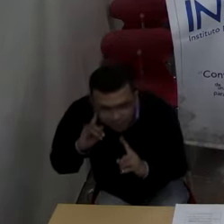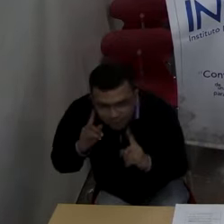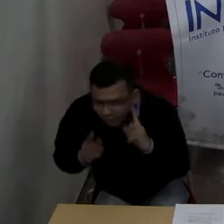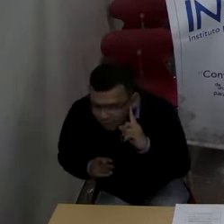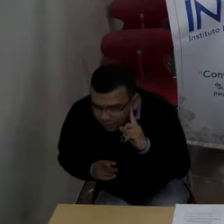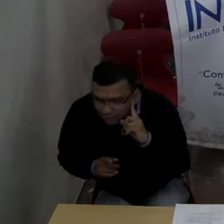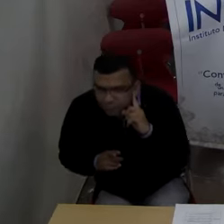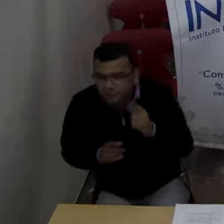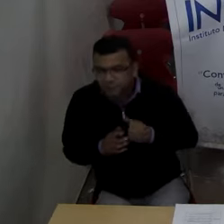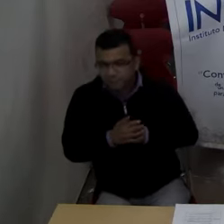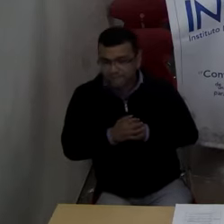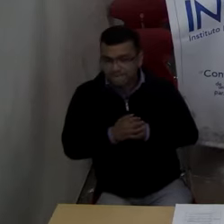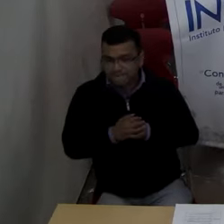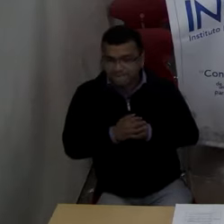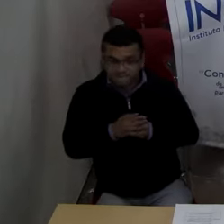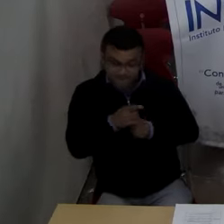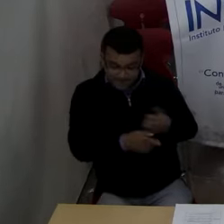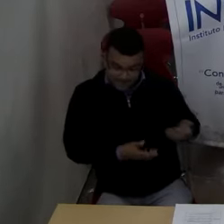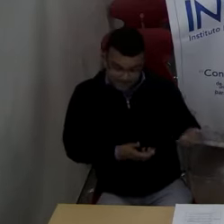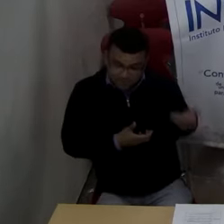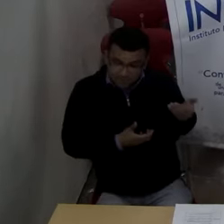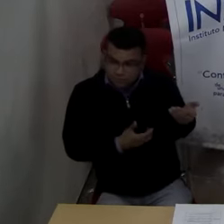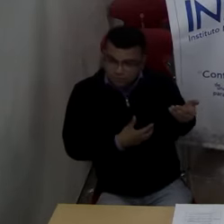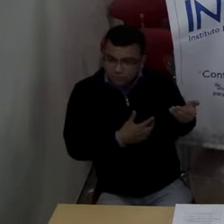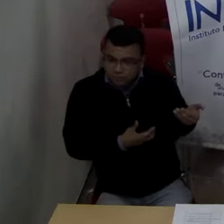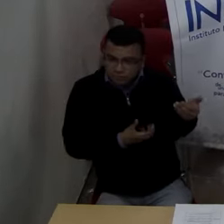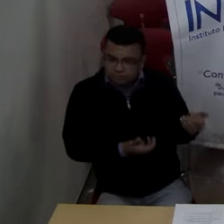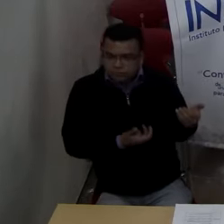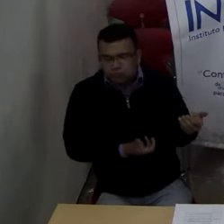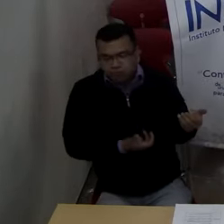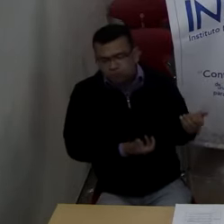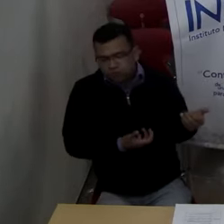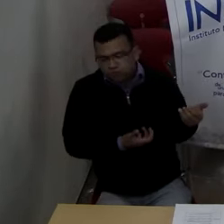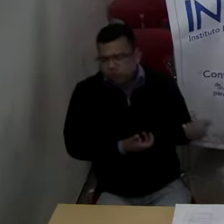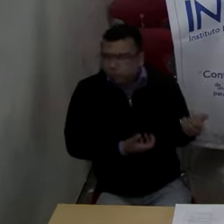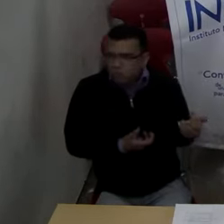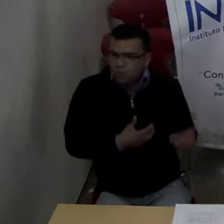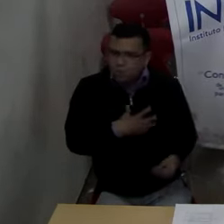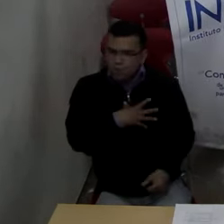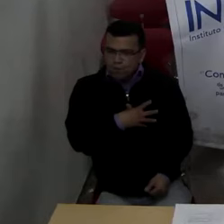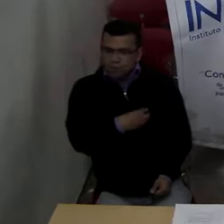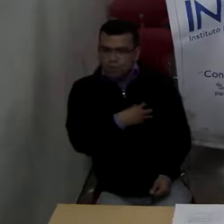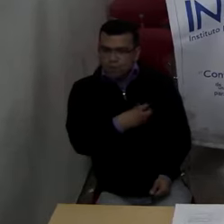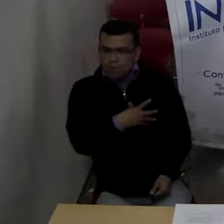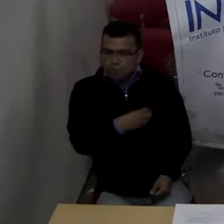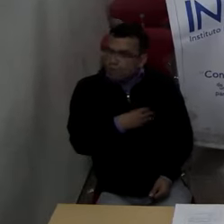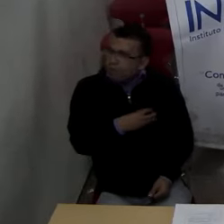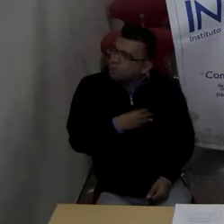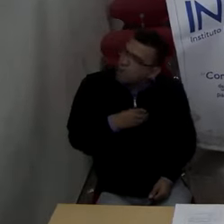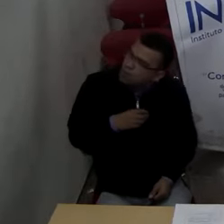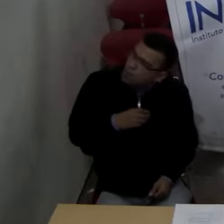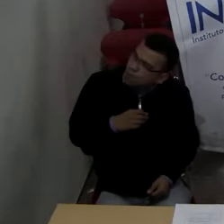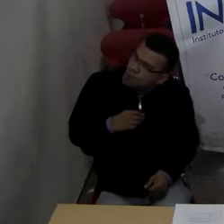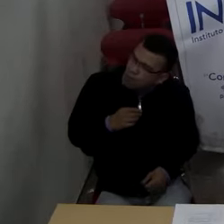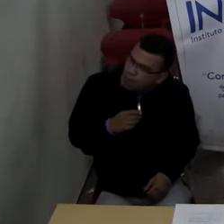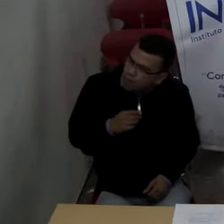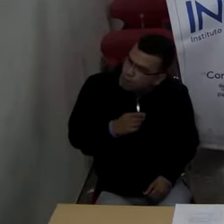audición, favoreciendo el desarrollo y haciendo esas asociaciones